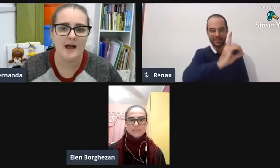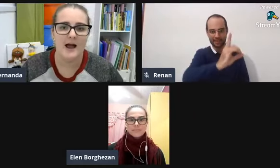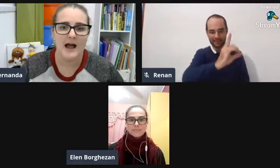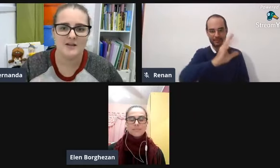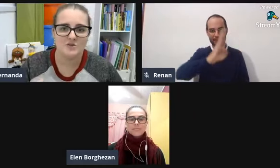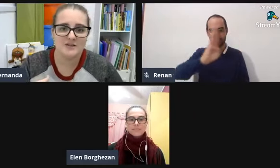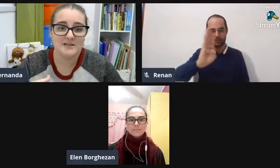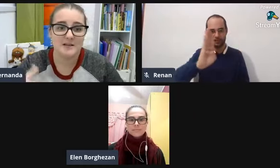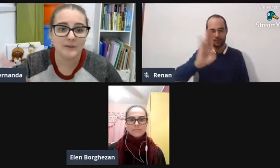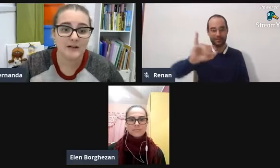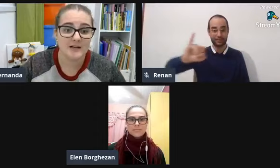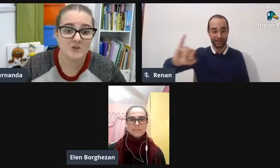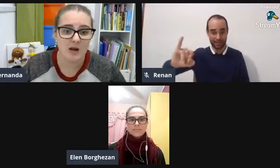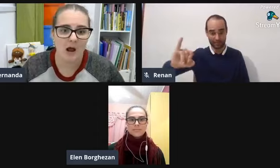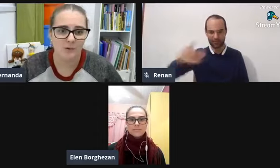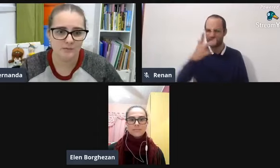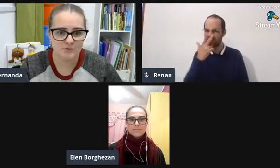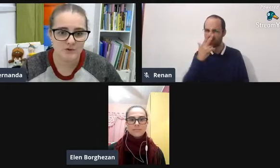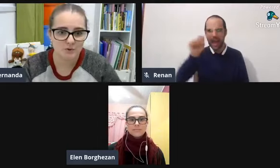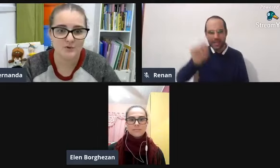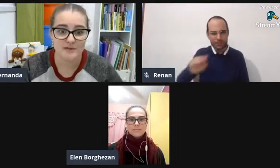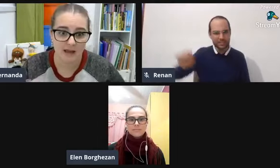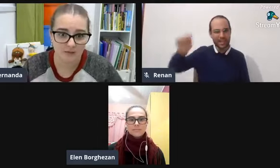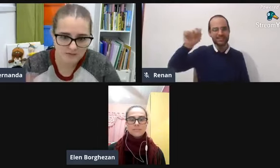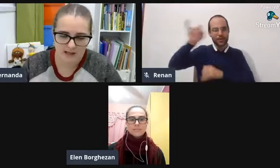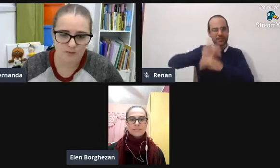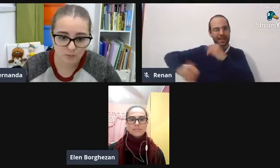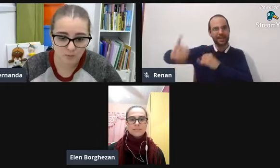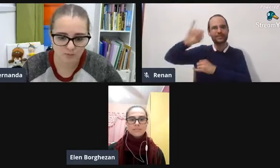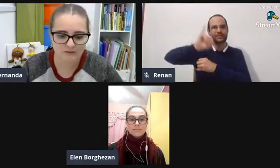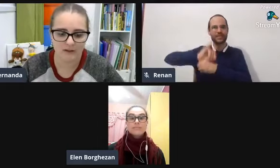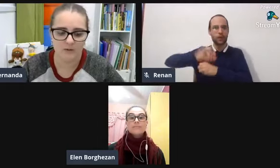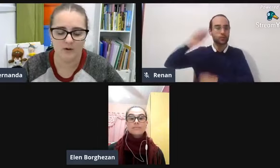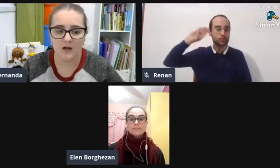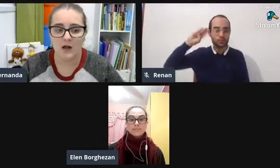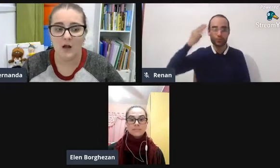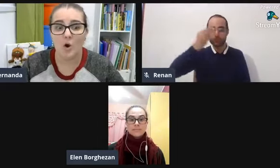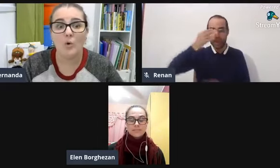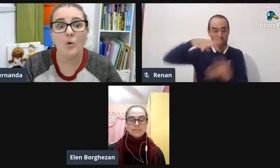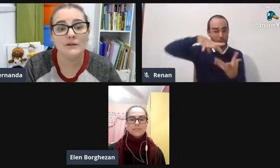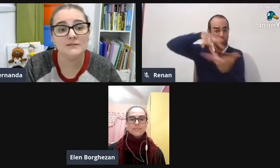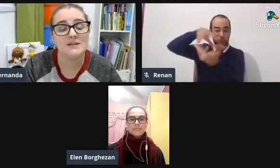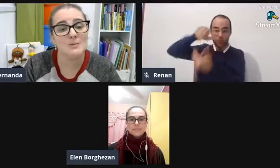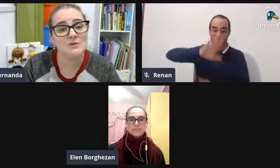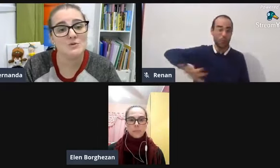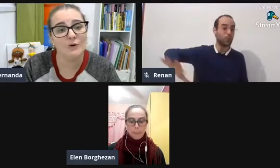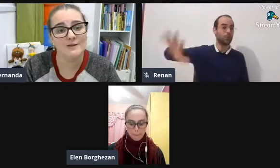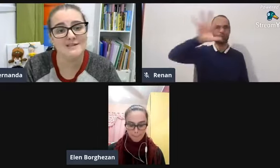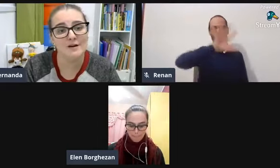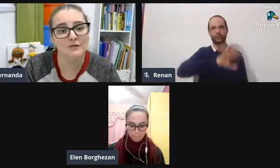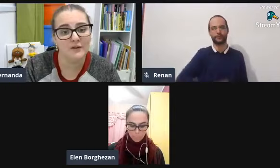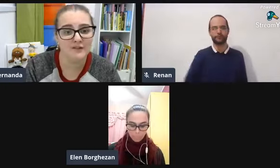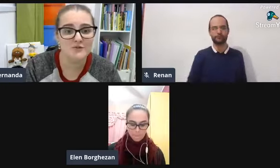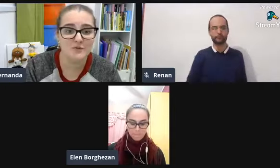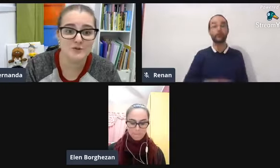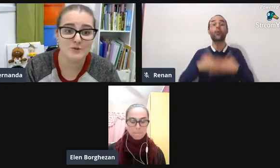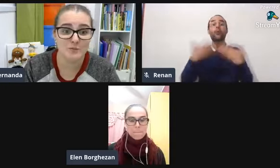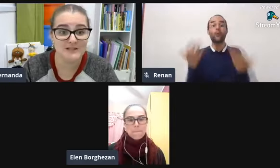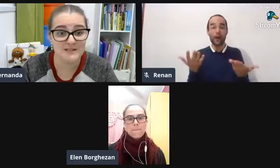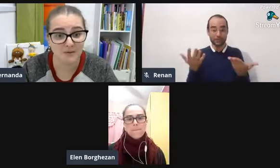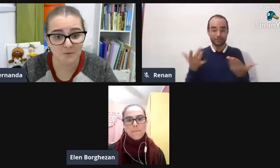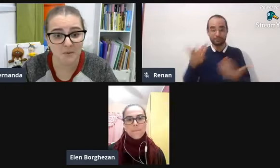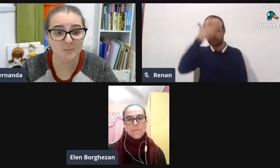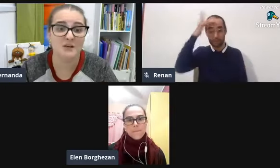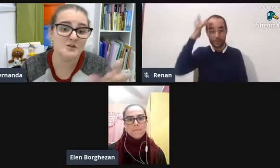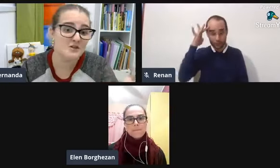né? Seria a Associação Internacional de Surdos Cegos, né? Do mundo inteiro. Quantas pessoas estão vendo os vídeos